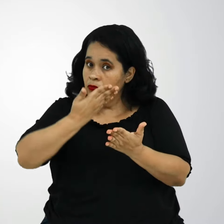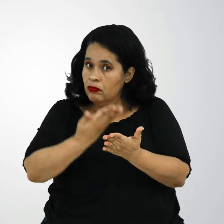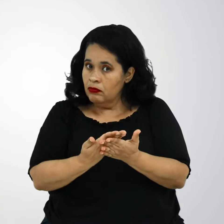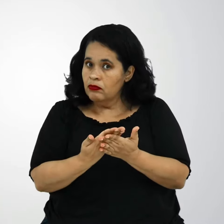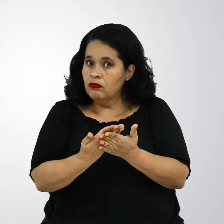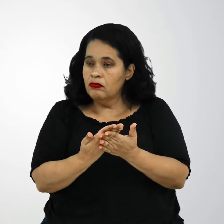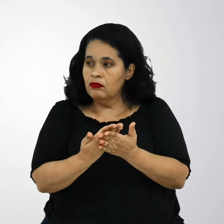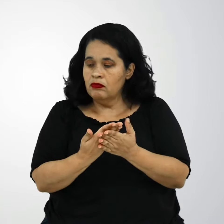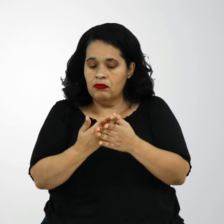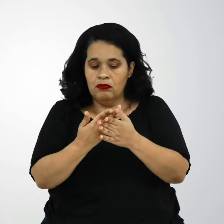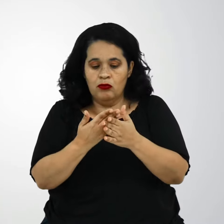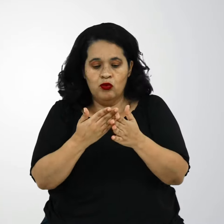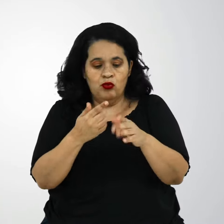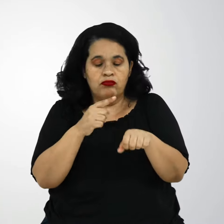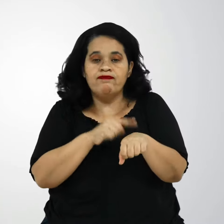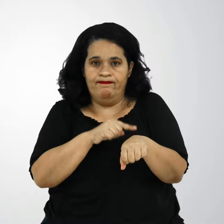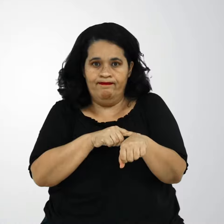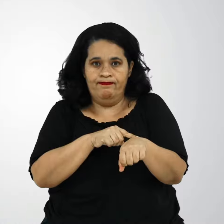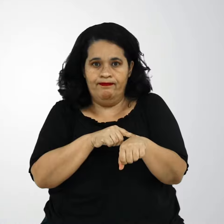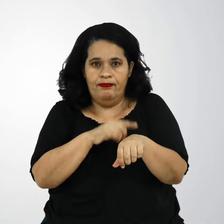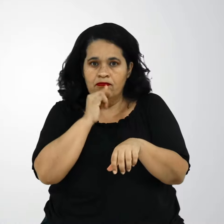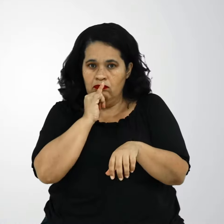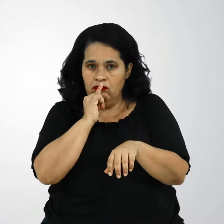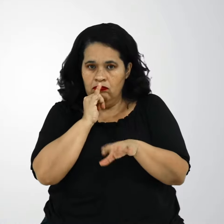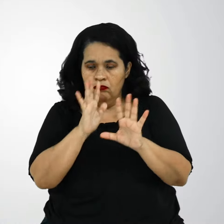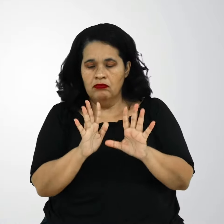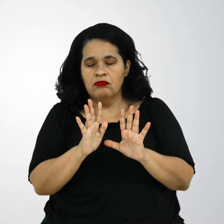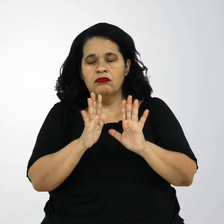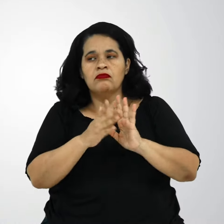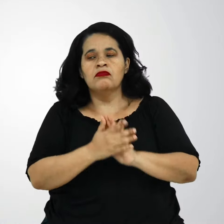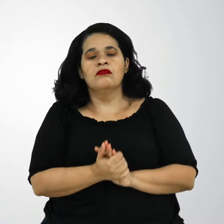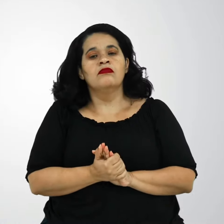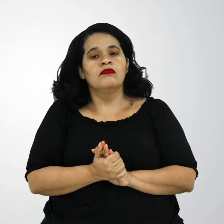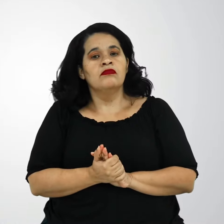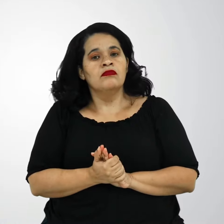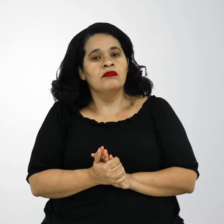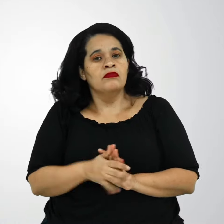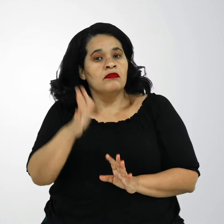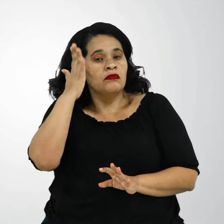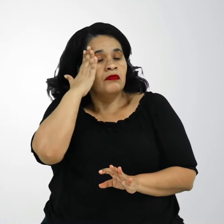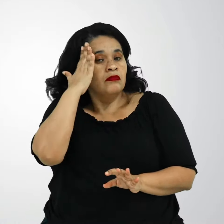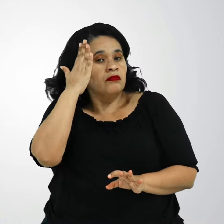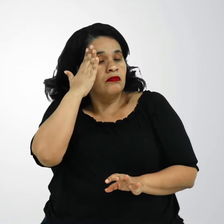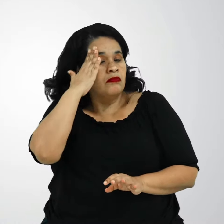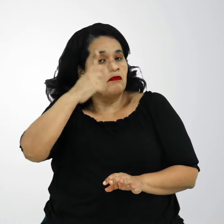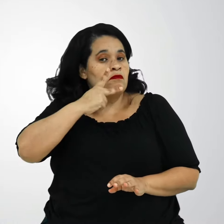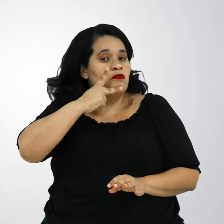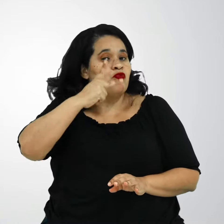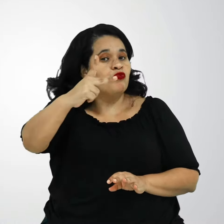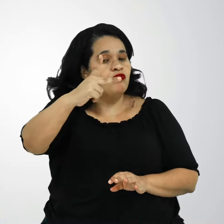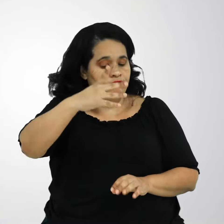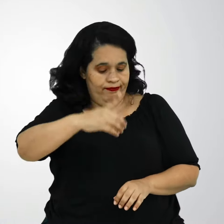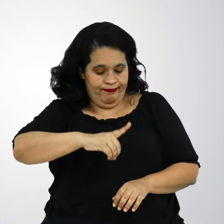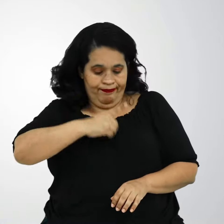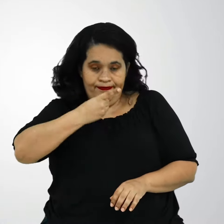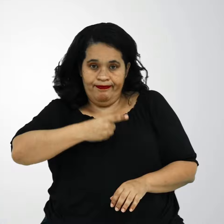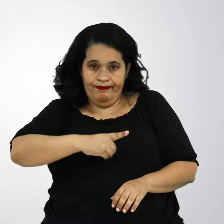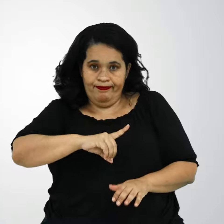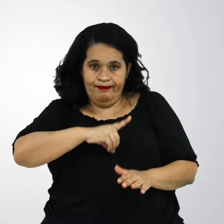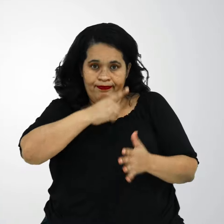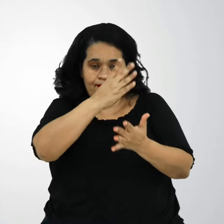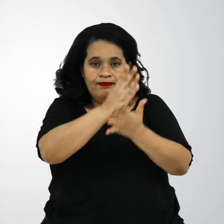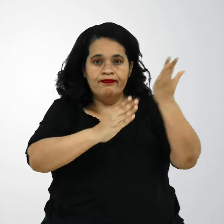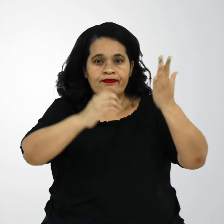esse período? Eles entendem que essa profecia de Daniel, capítulo